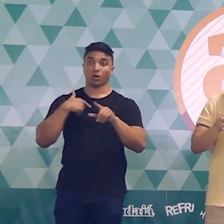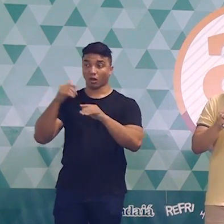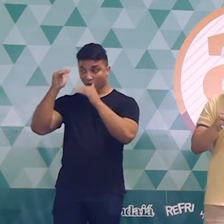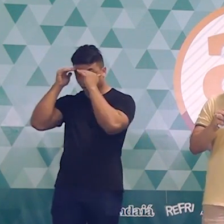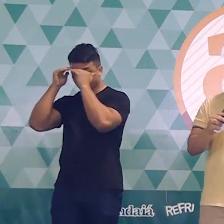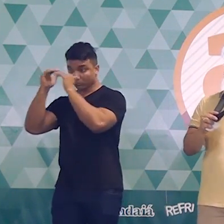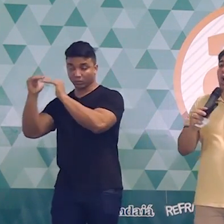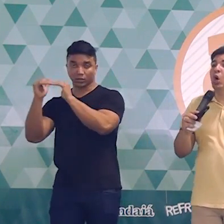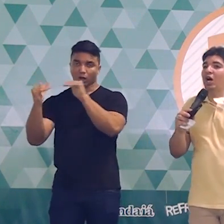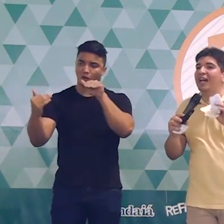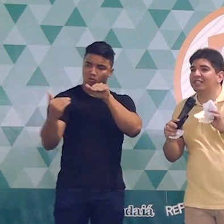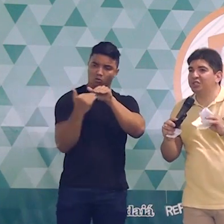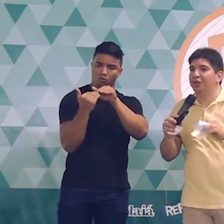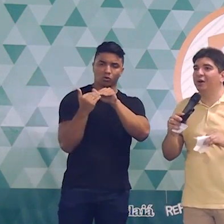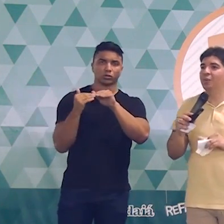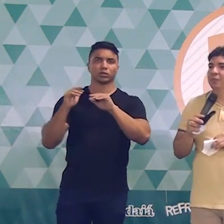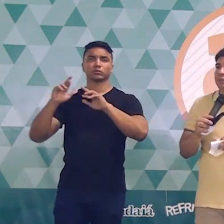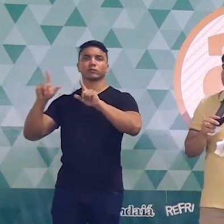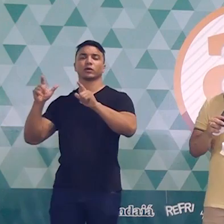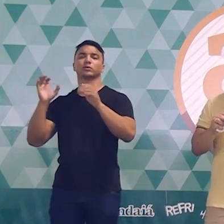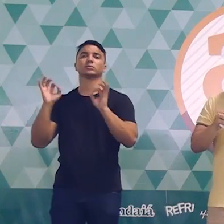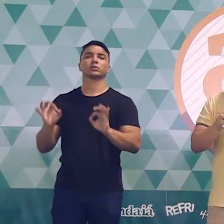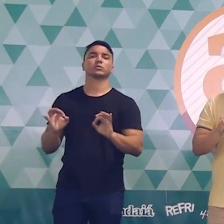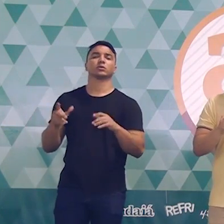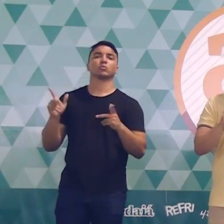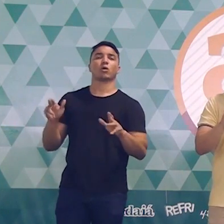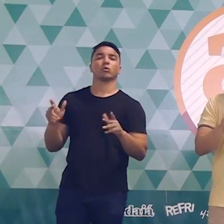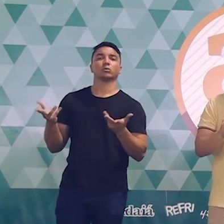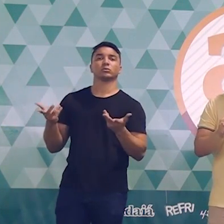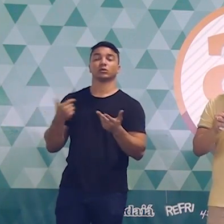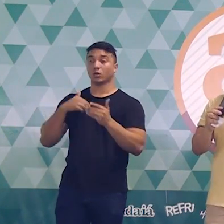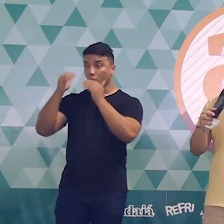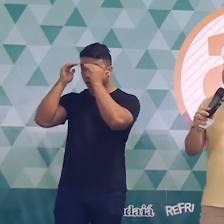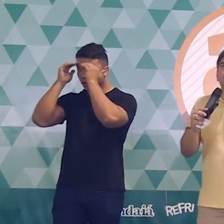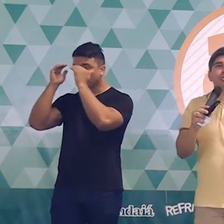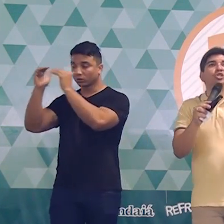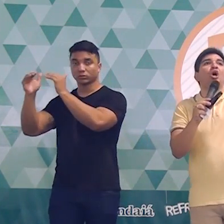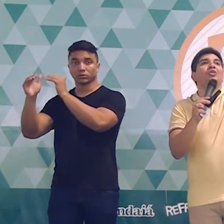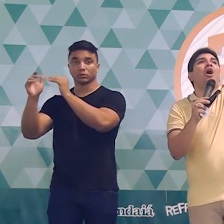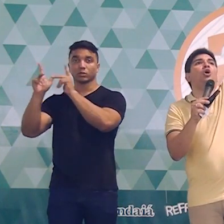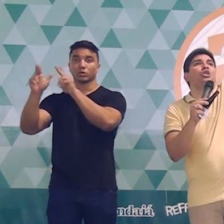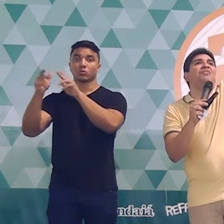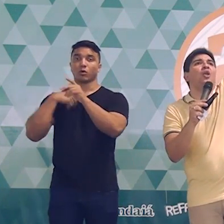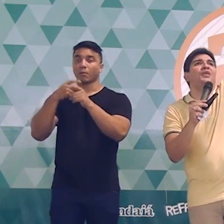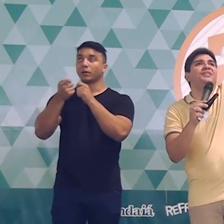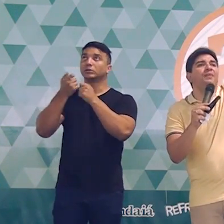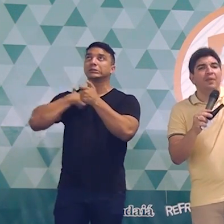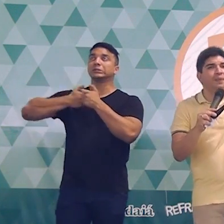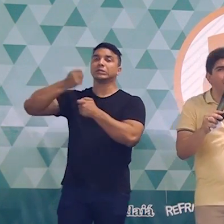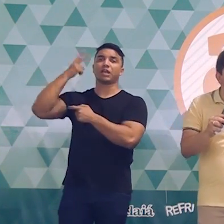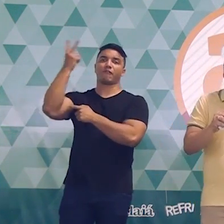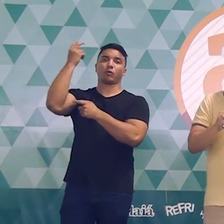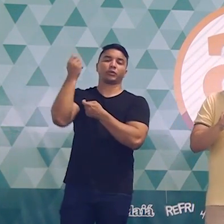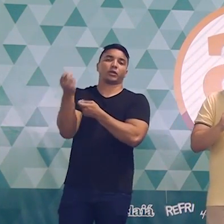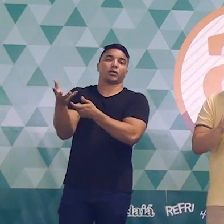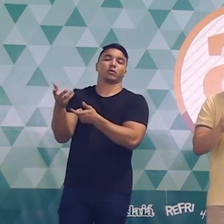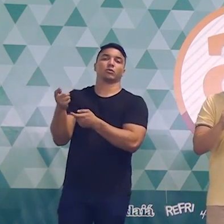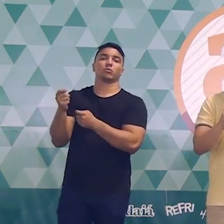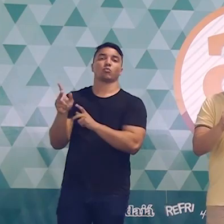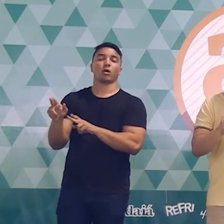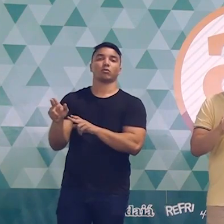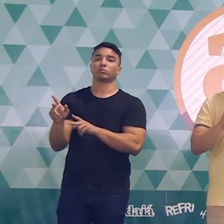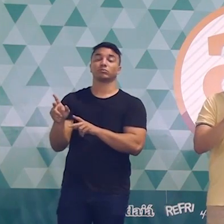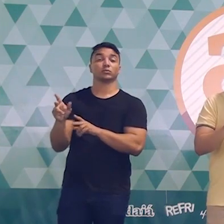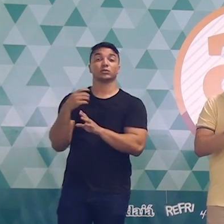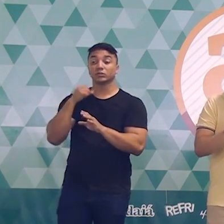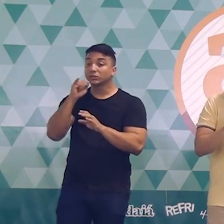Respeitar é a mesma coisa de concordar, sim ou não? Respeitar é a mesma coisa de soltar rojão valorizando? Não. Então se